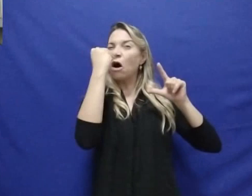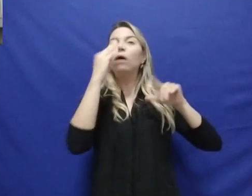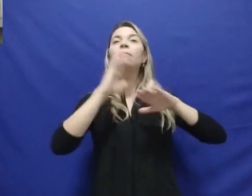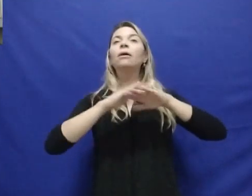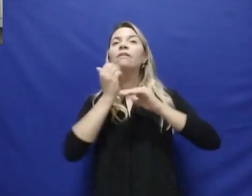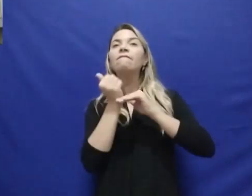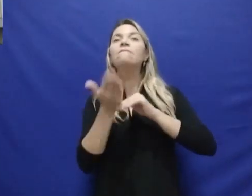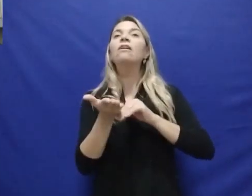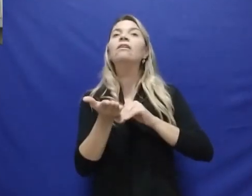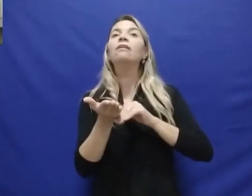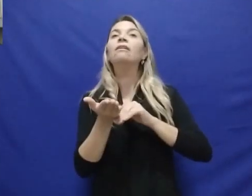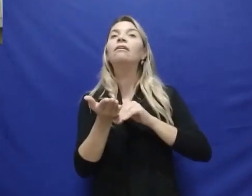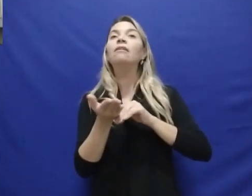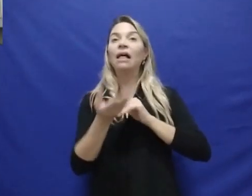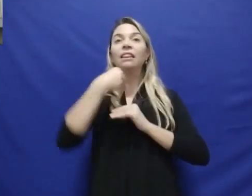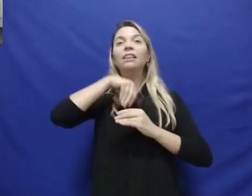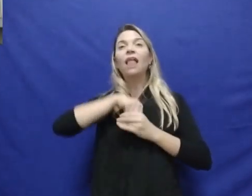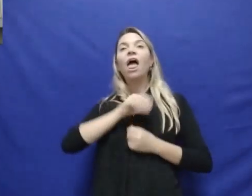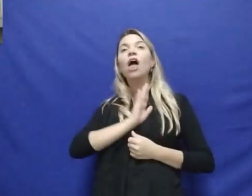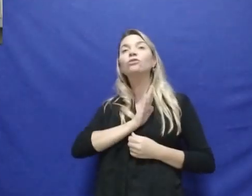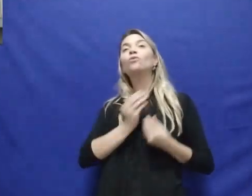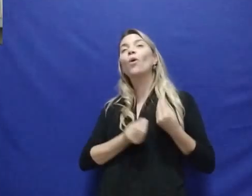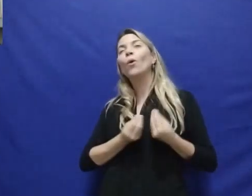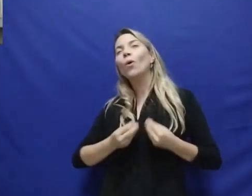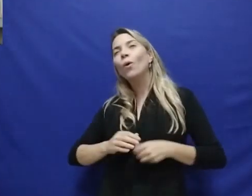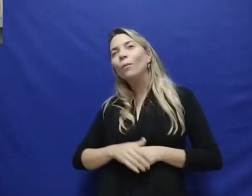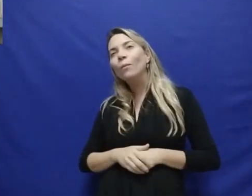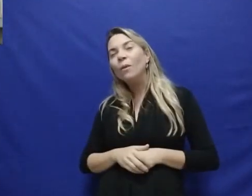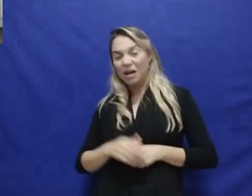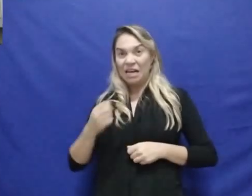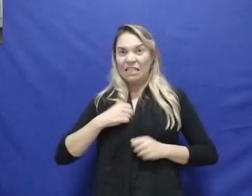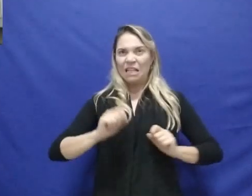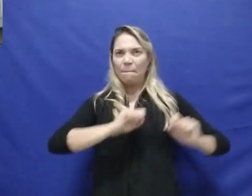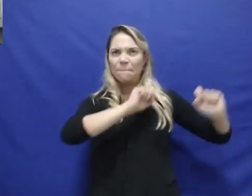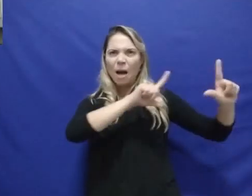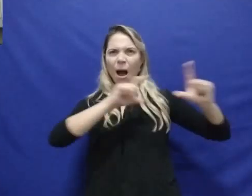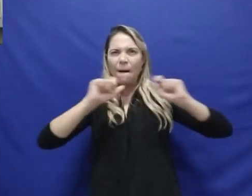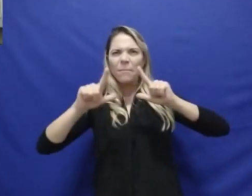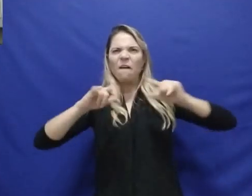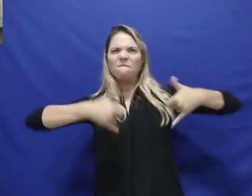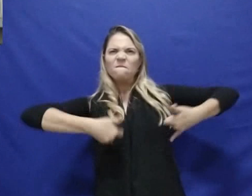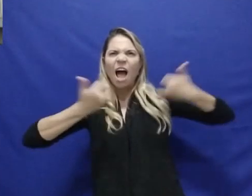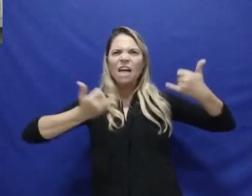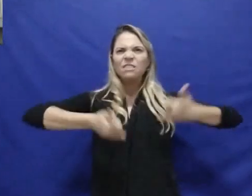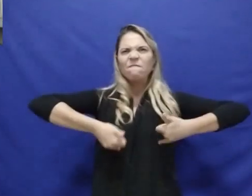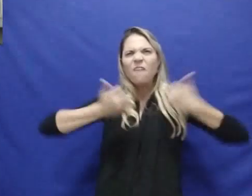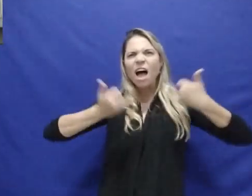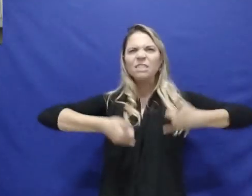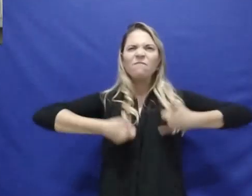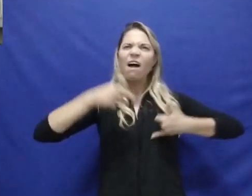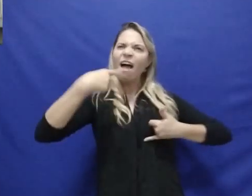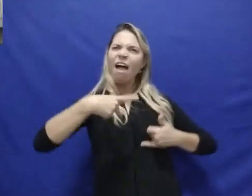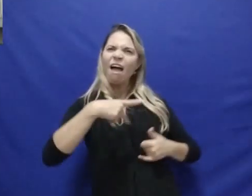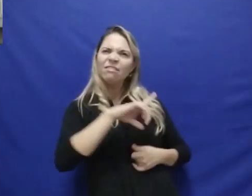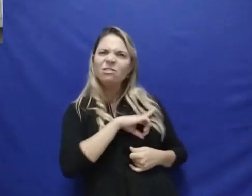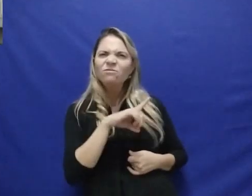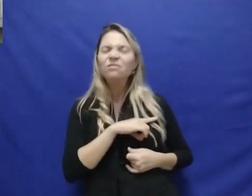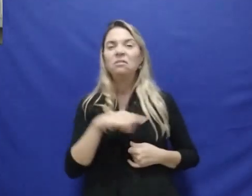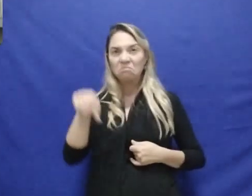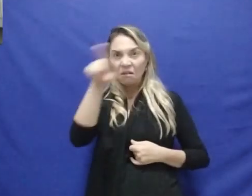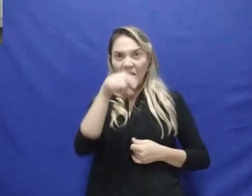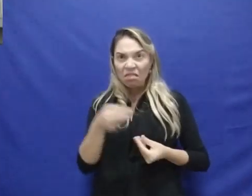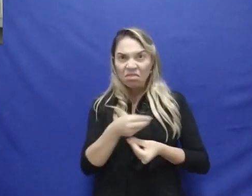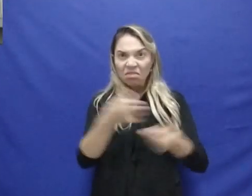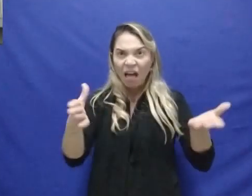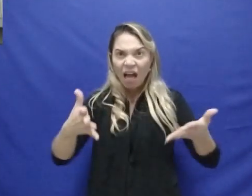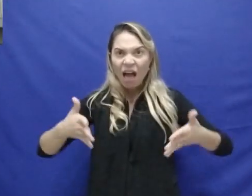É claro que essa tarefa nos será impossível. Você precisa ver, como crente em Jesus, servo de